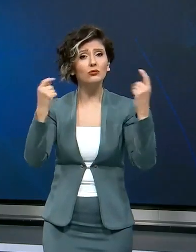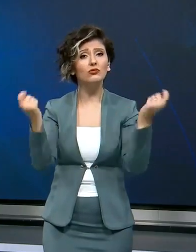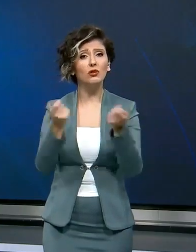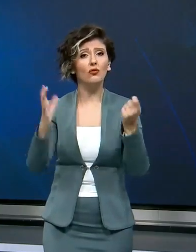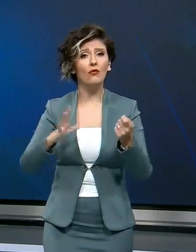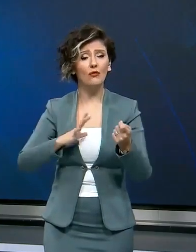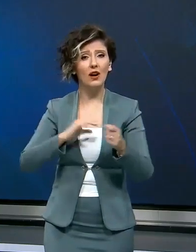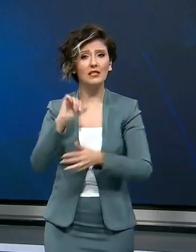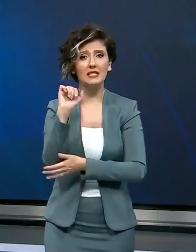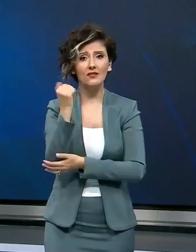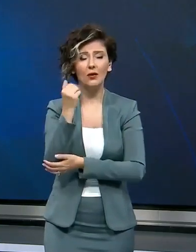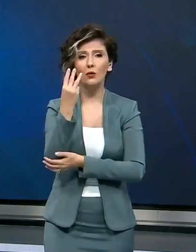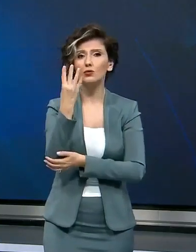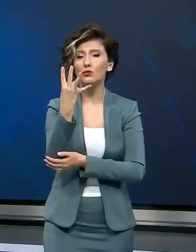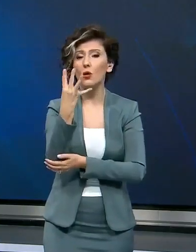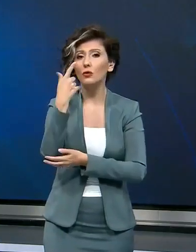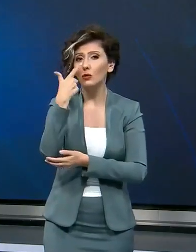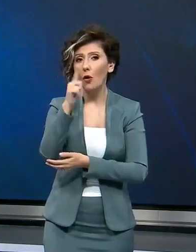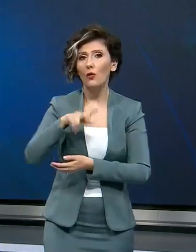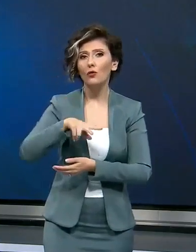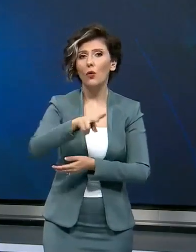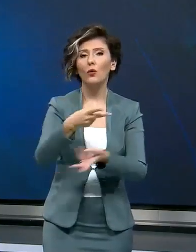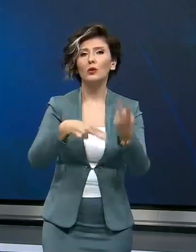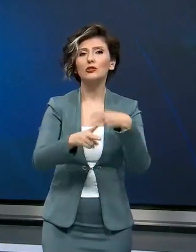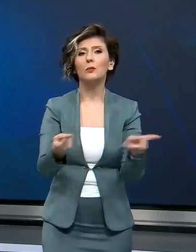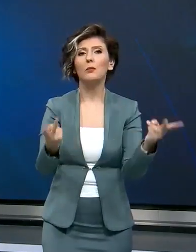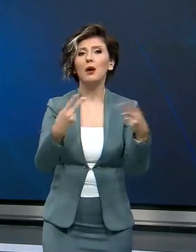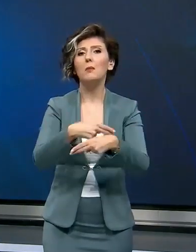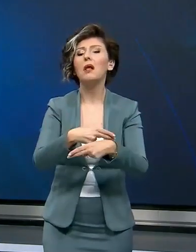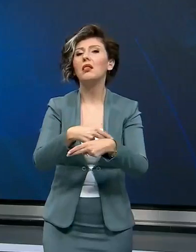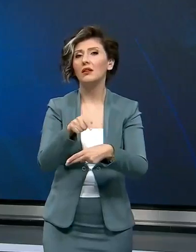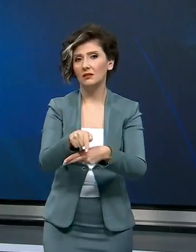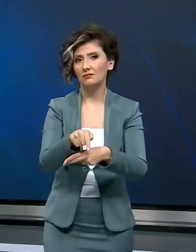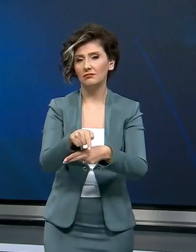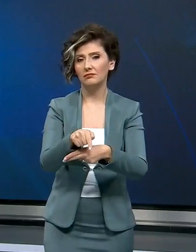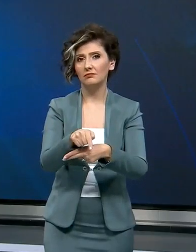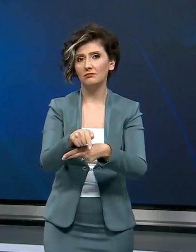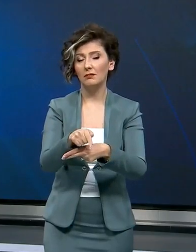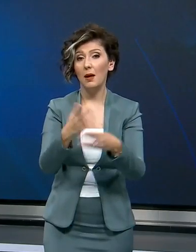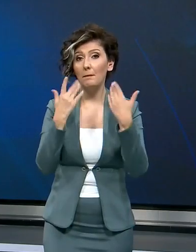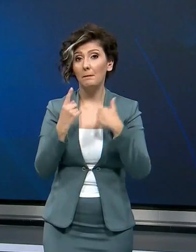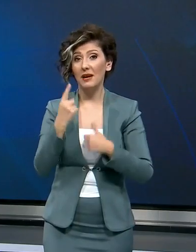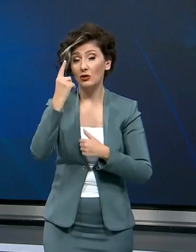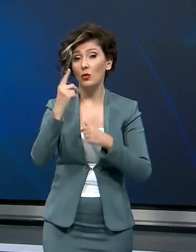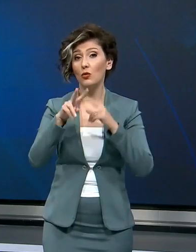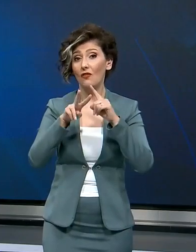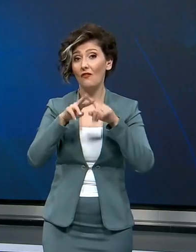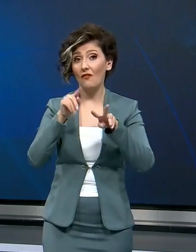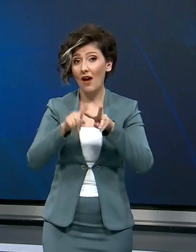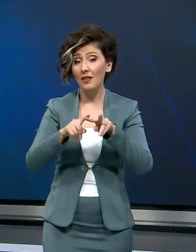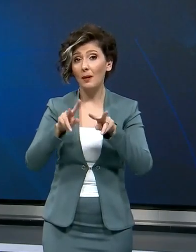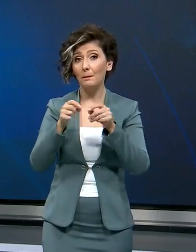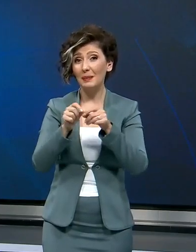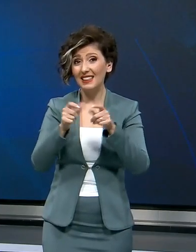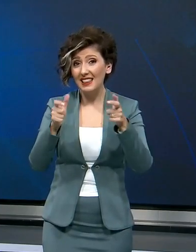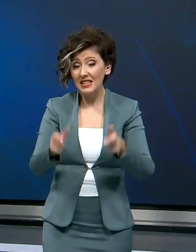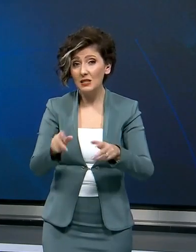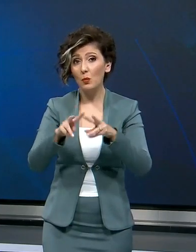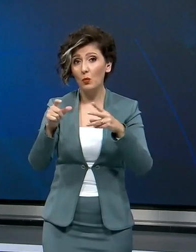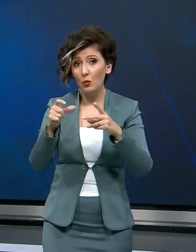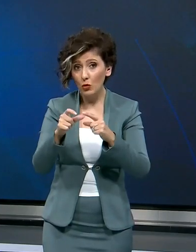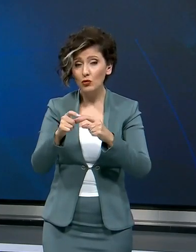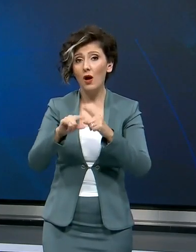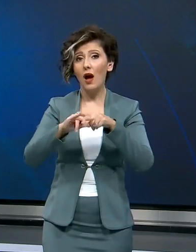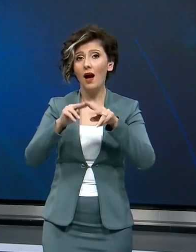Sivas'ta da 34 köy yolu ulaşıma kapandı. Meteoroloji, Van, Bitlis, Muş ve Hakkari